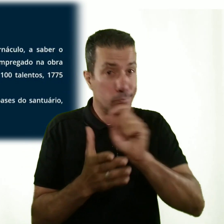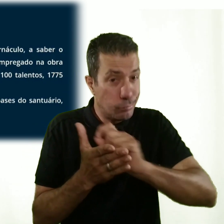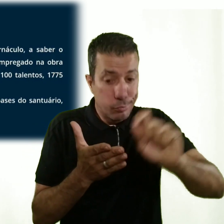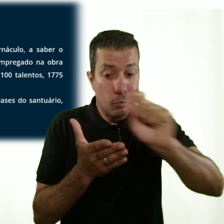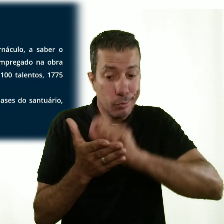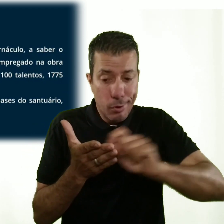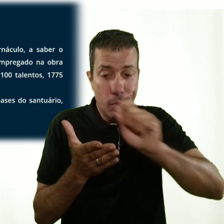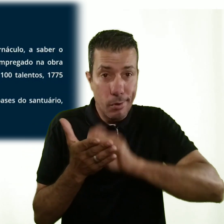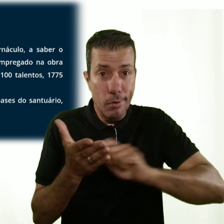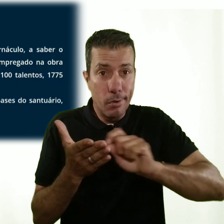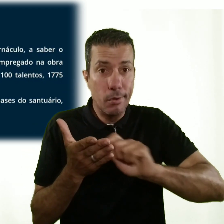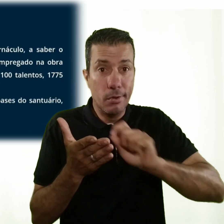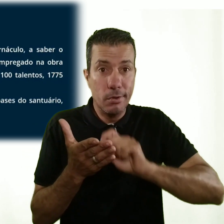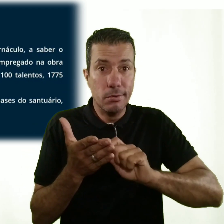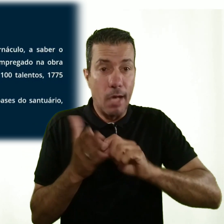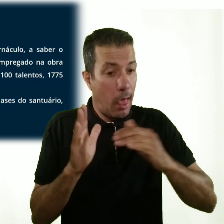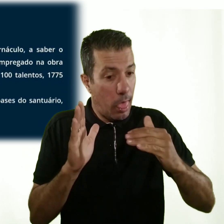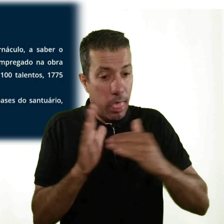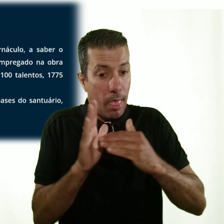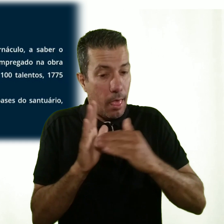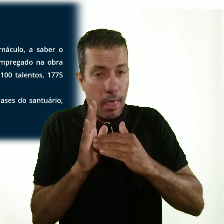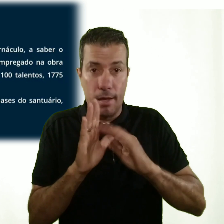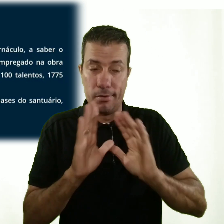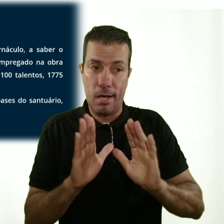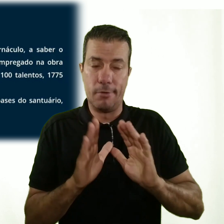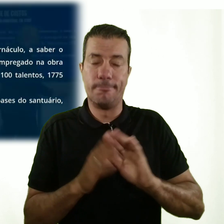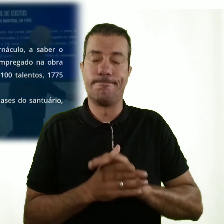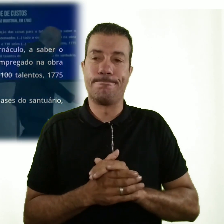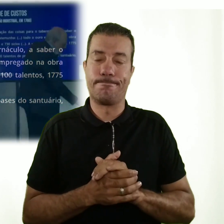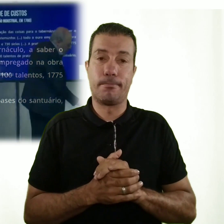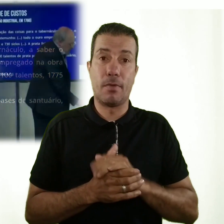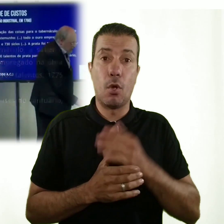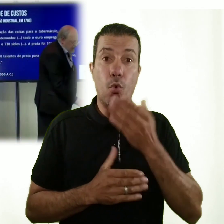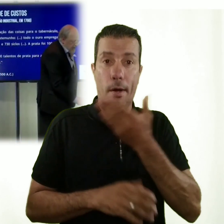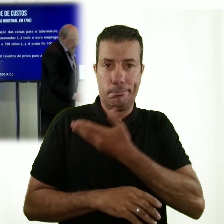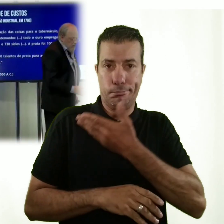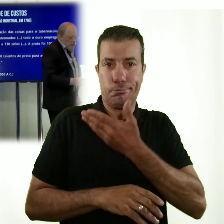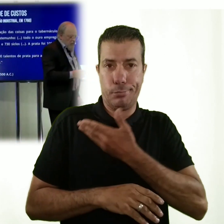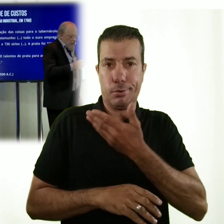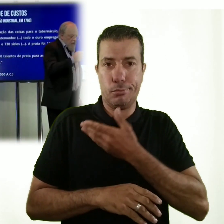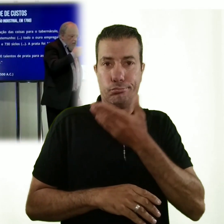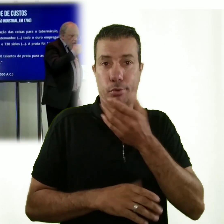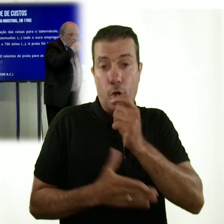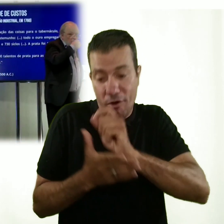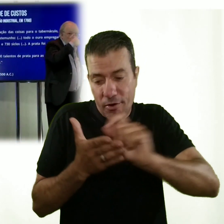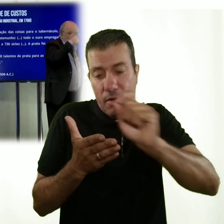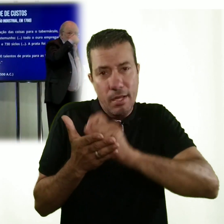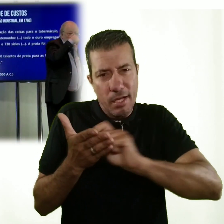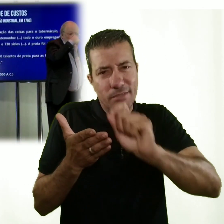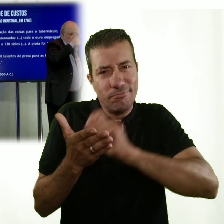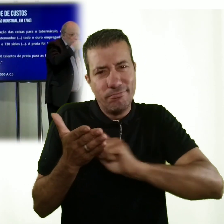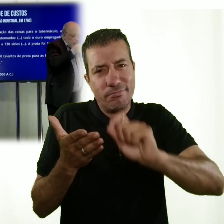até passou do que a gente precisa. Um amigo meu começou a fazer isso.